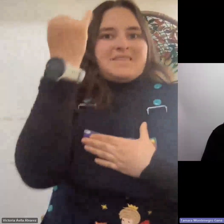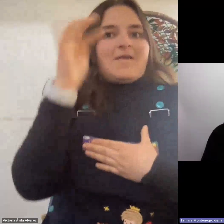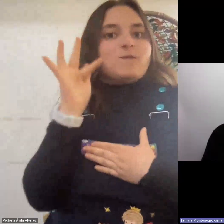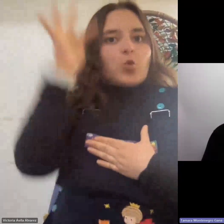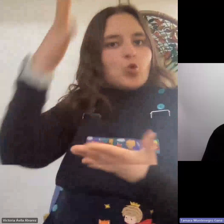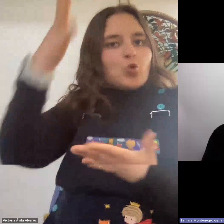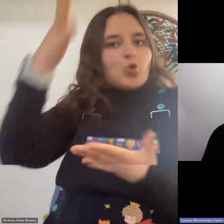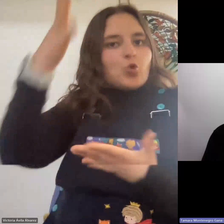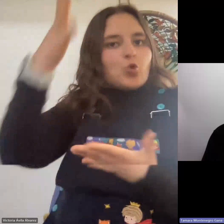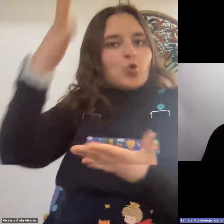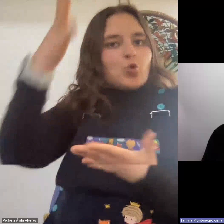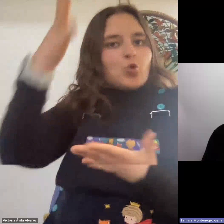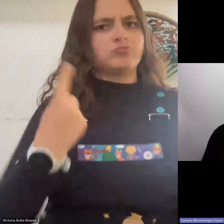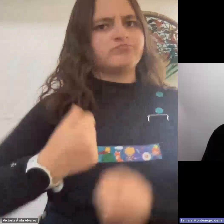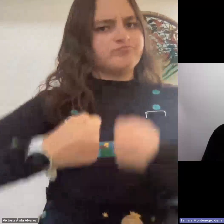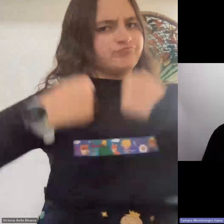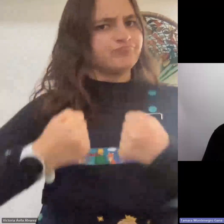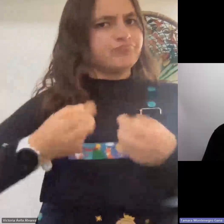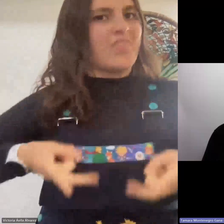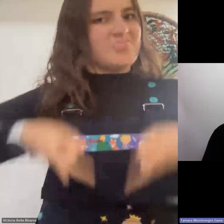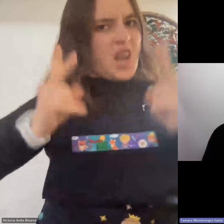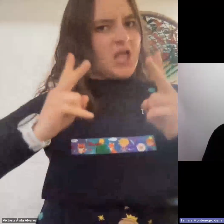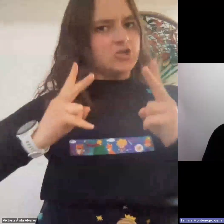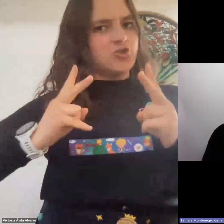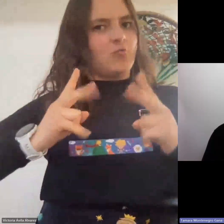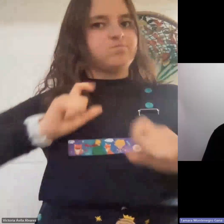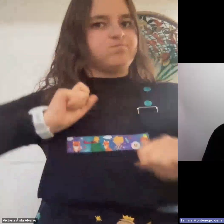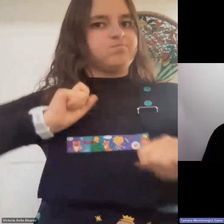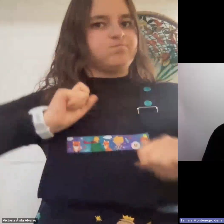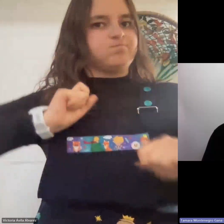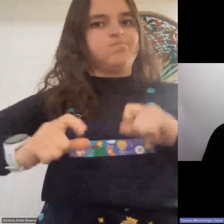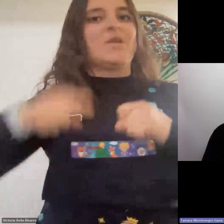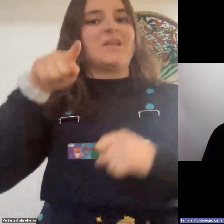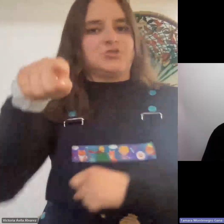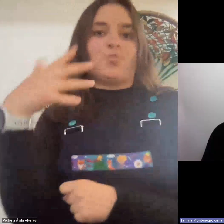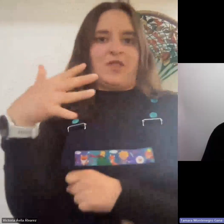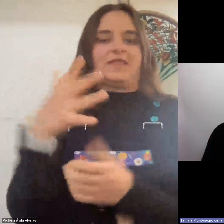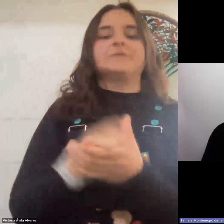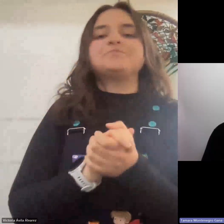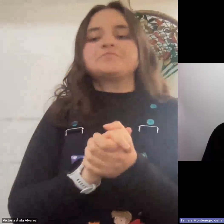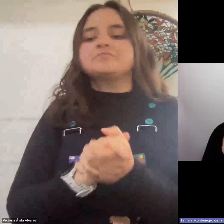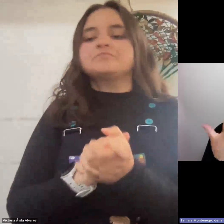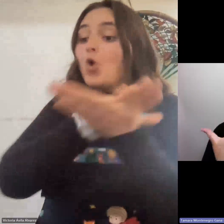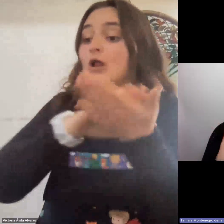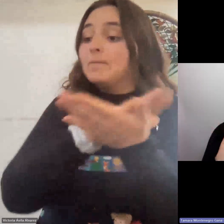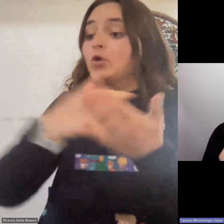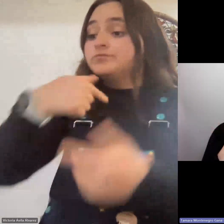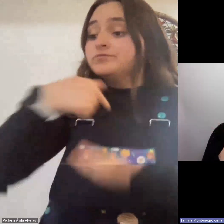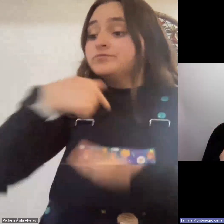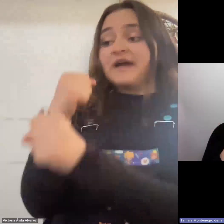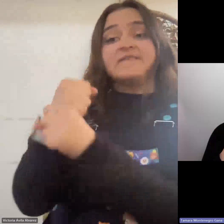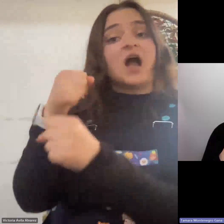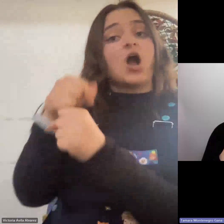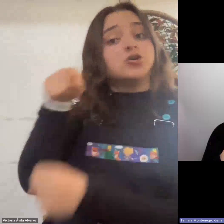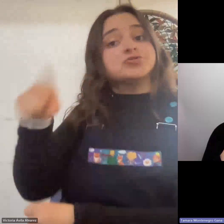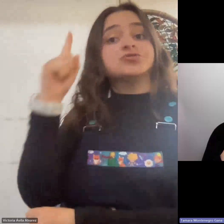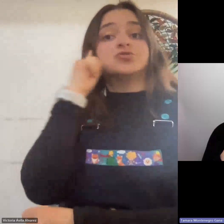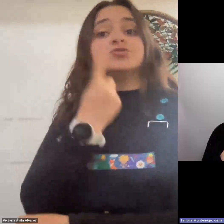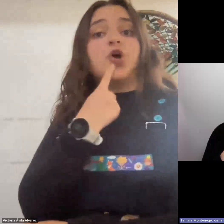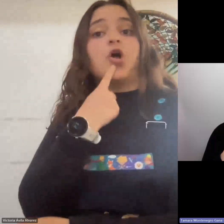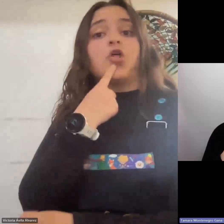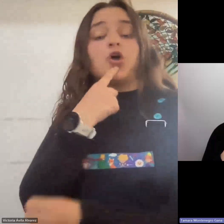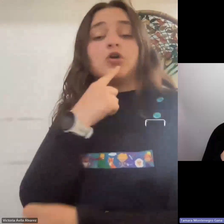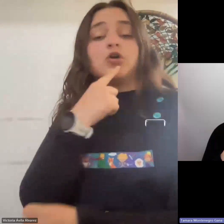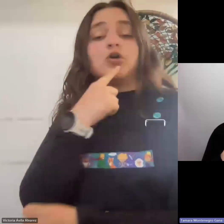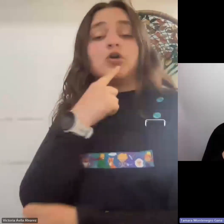también en la parte social, que él solo genere una independencia para que a futuro pueda tener esa forma de defenderse. Por ejemplo,